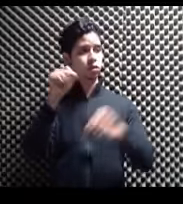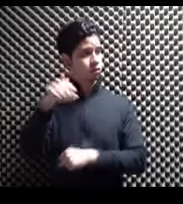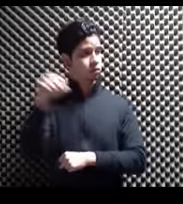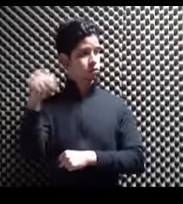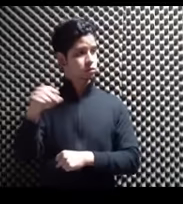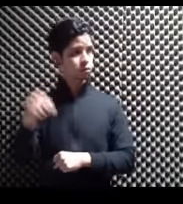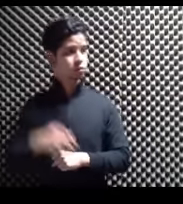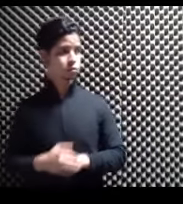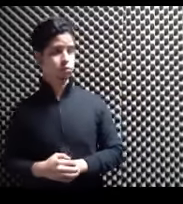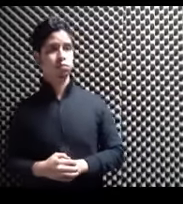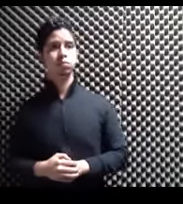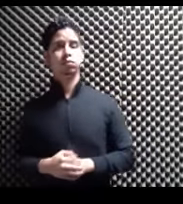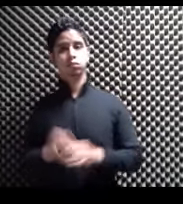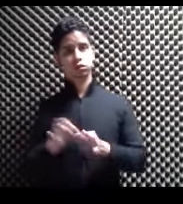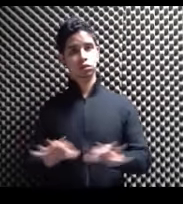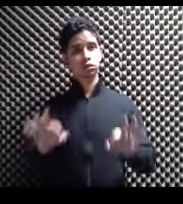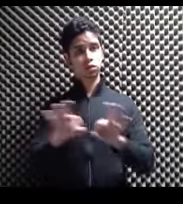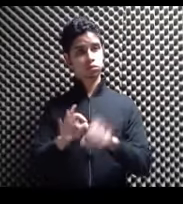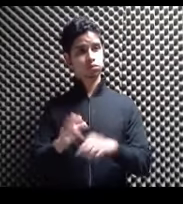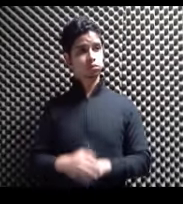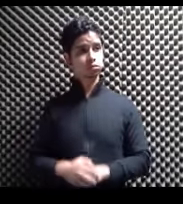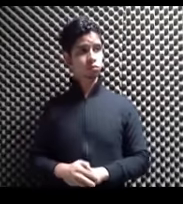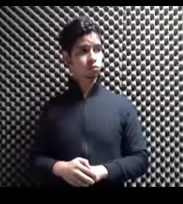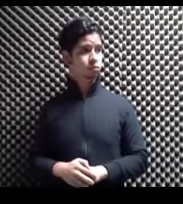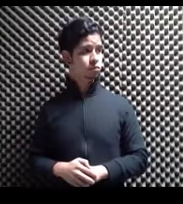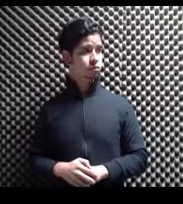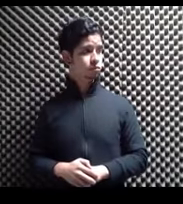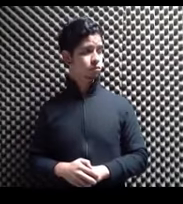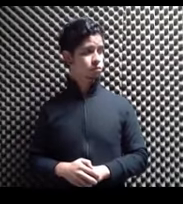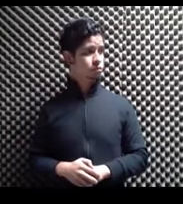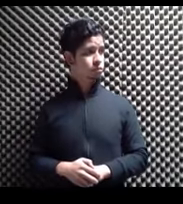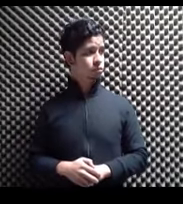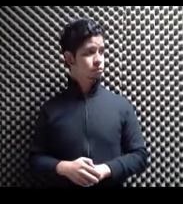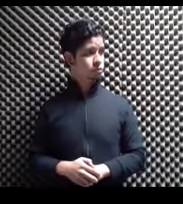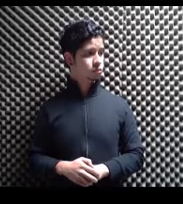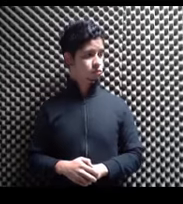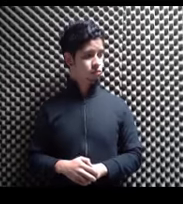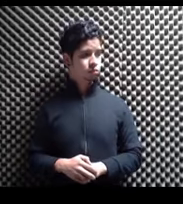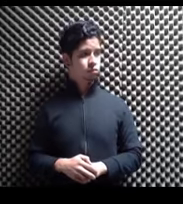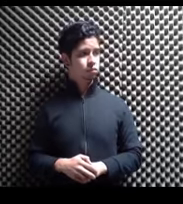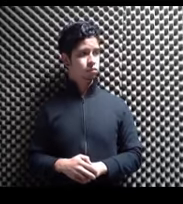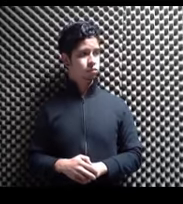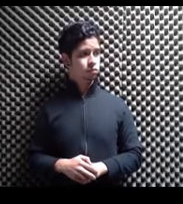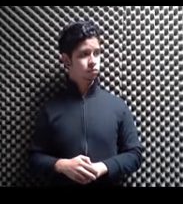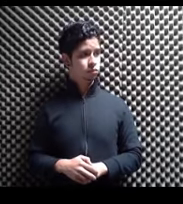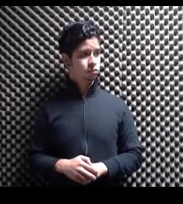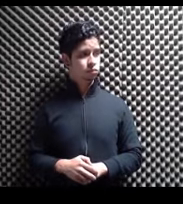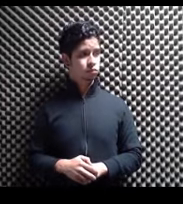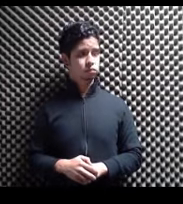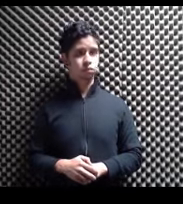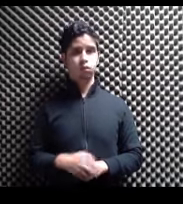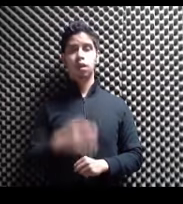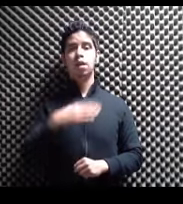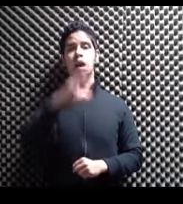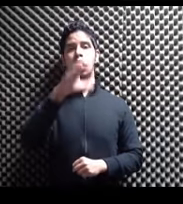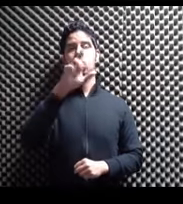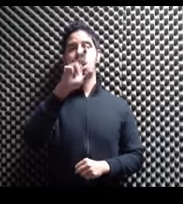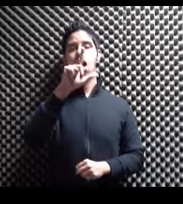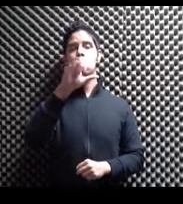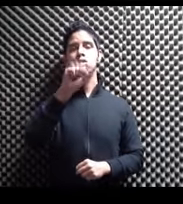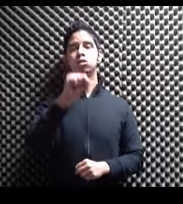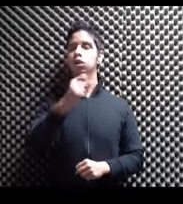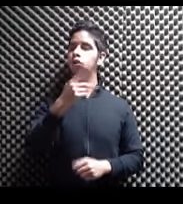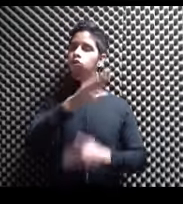gusta mucho. Me gusta mucho, yo creo que es Carlos es todos somos iguales. ¿Viste? Me gusta mucho, creo que es